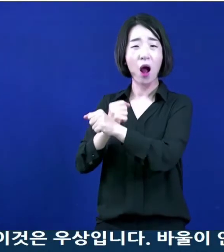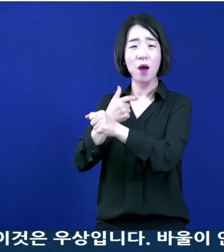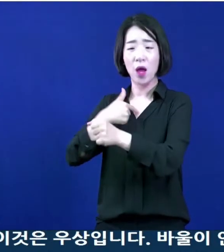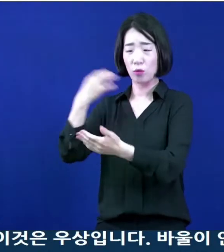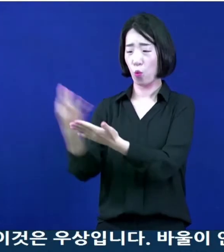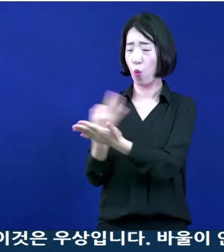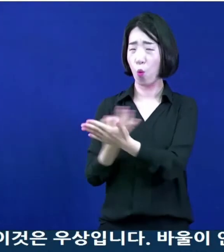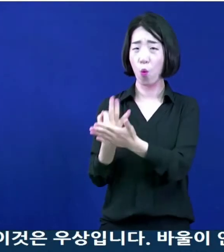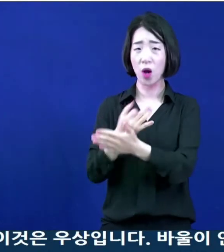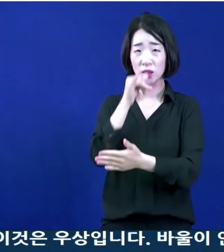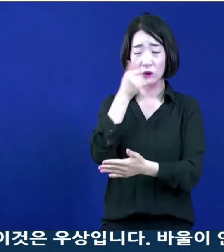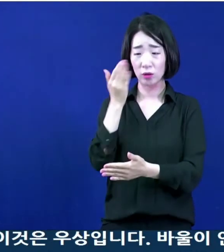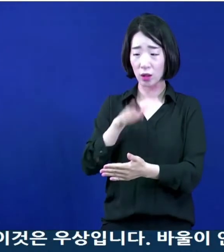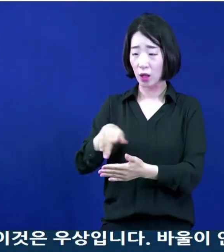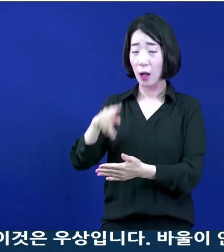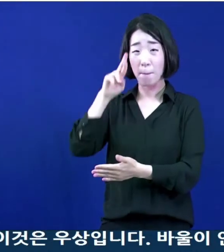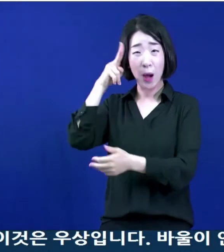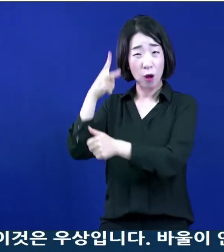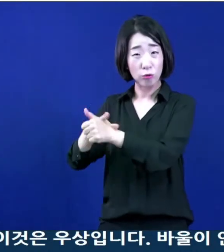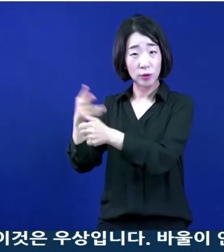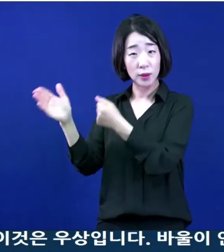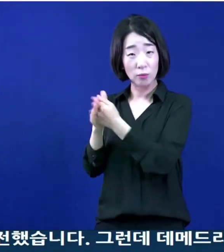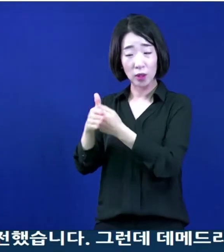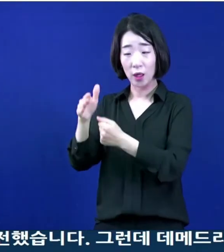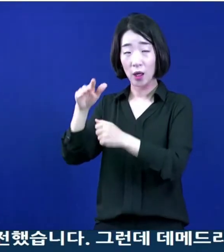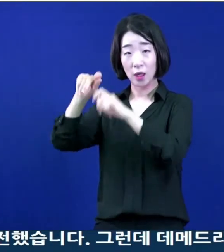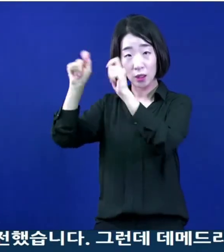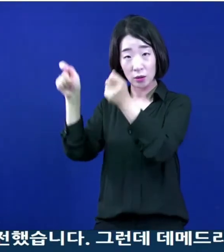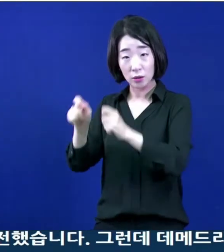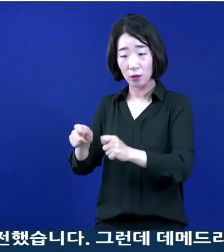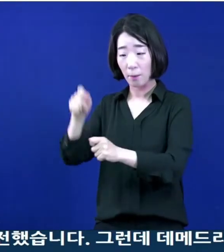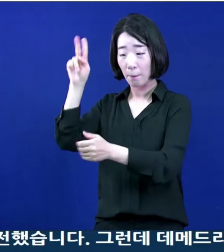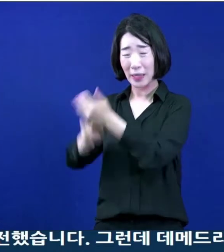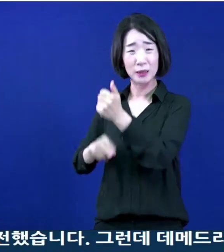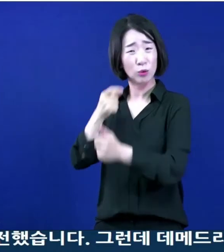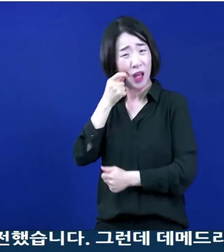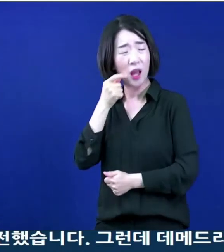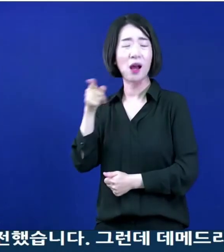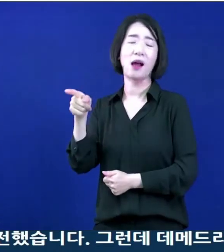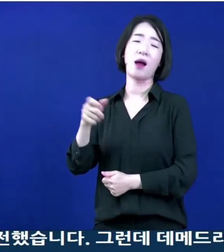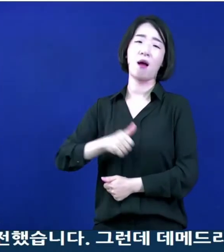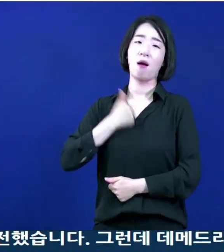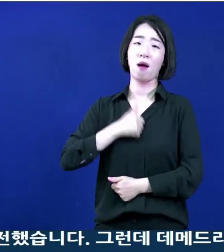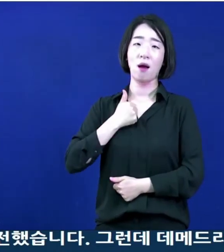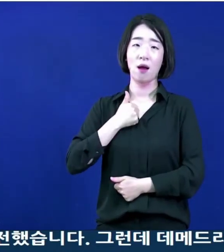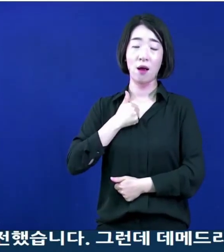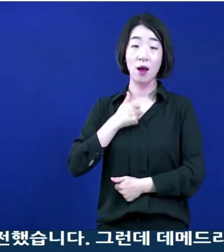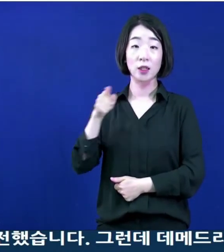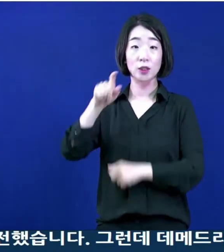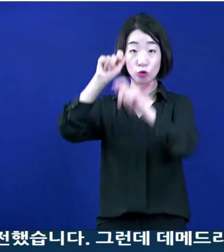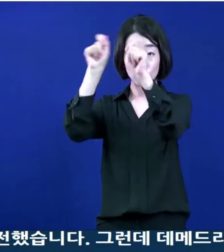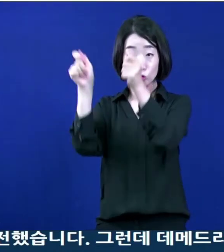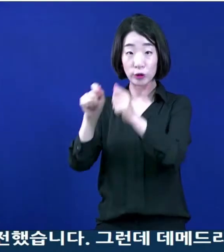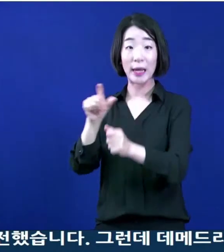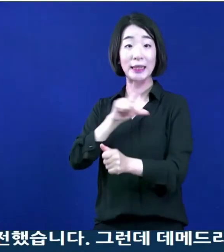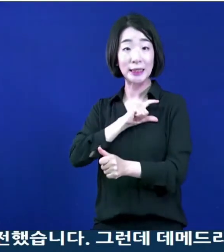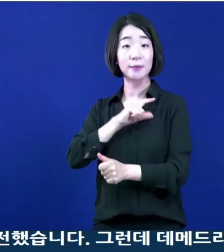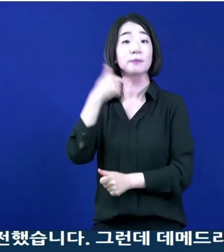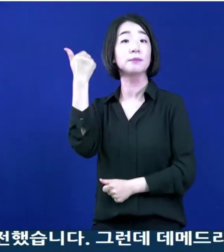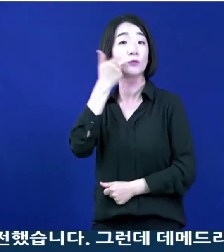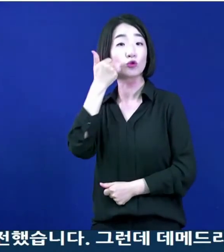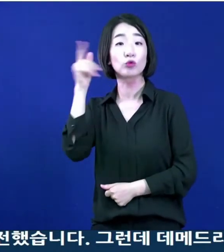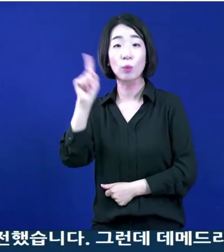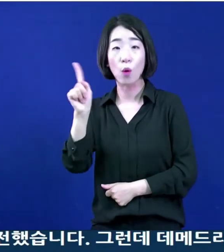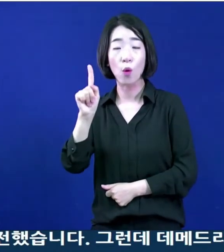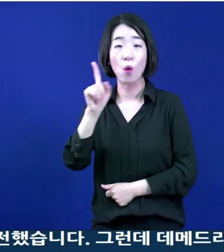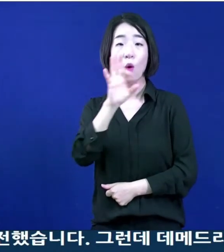생활을 하고 있었기 때문입니다. 그 우상의 이름이 뭡니까? 24절 뭐라고요?